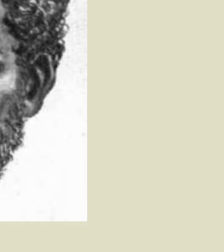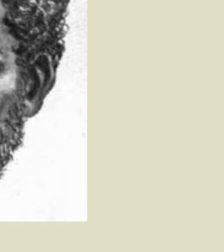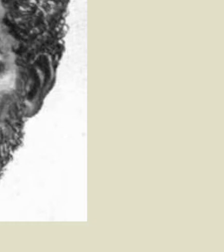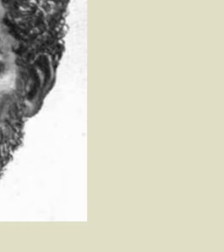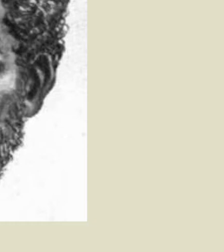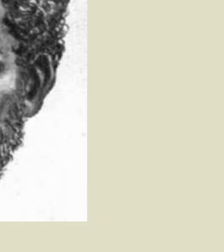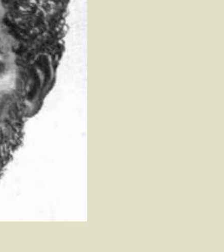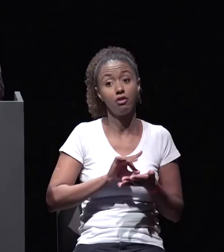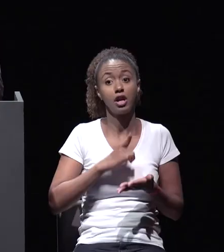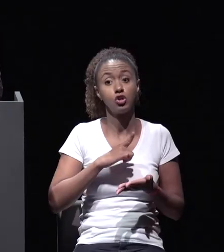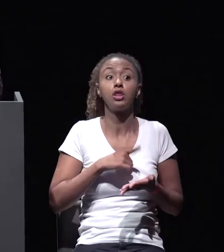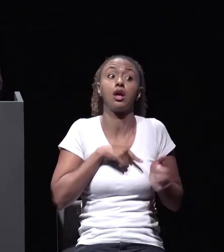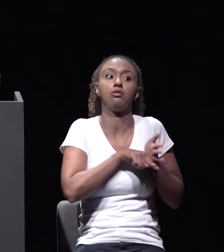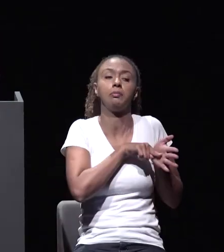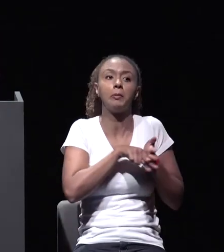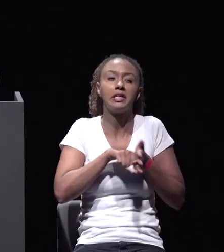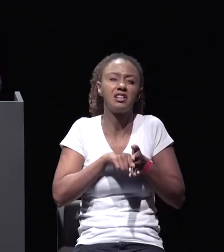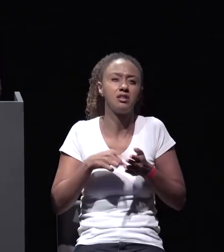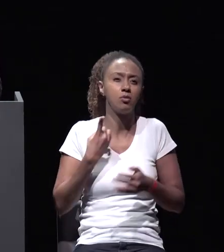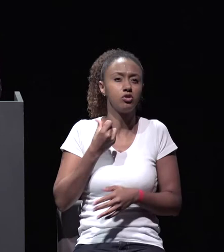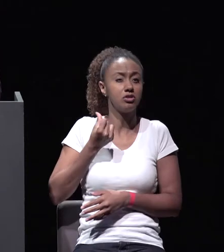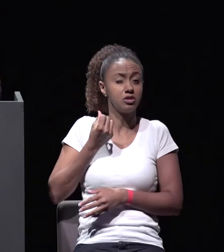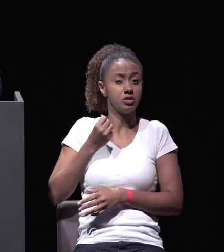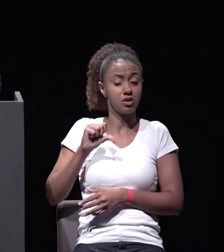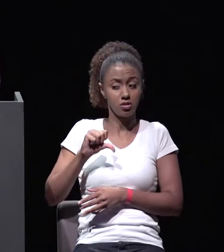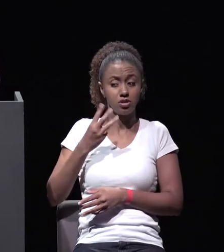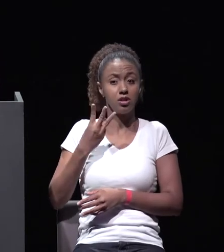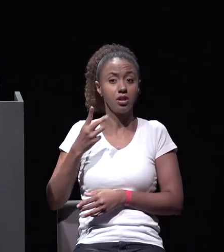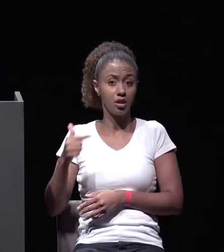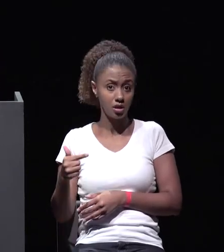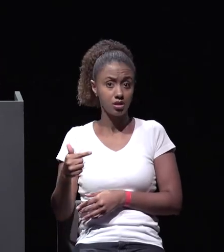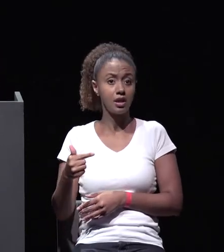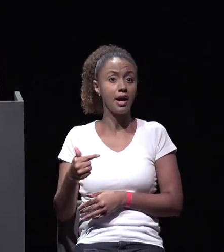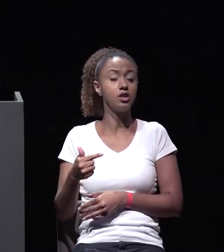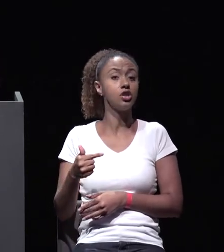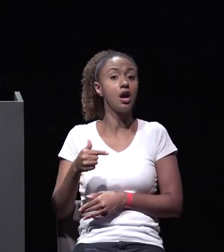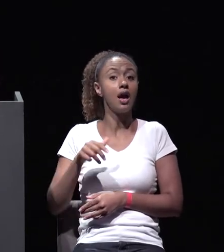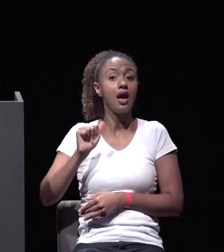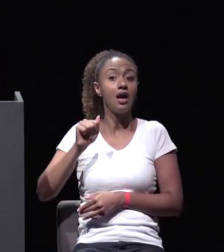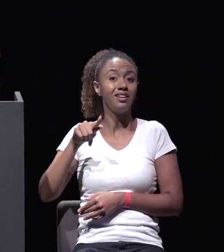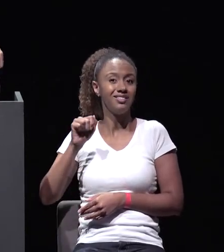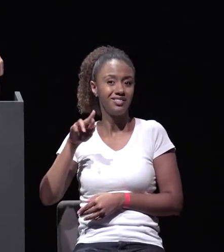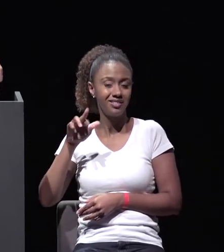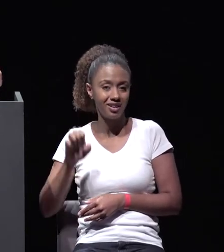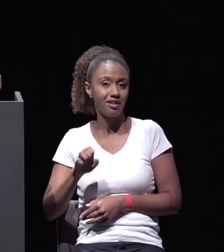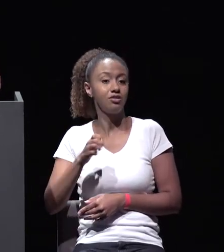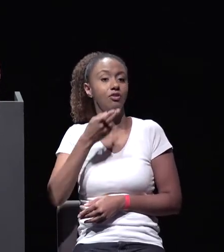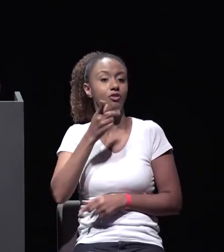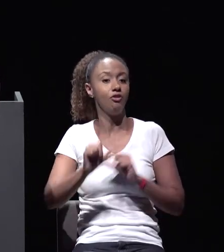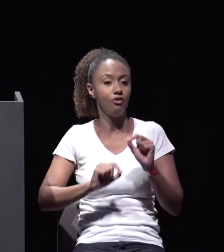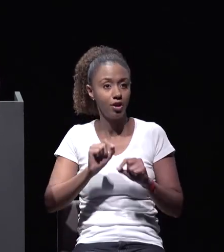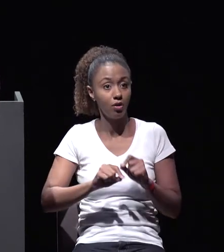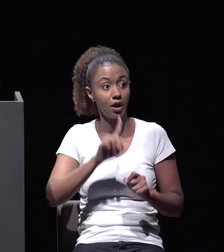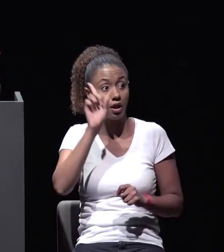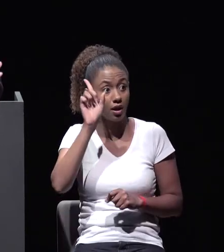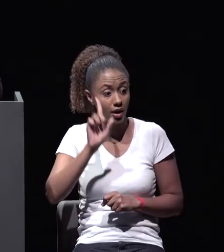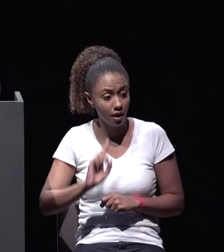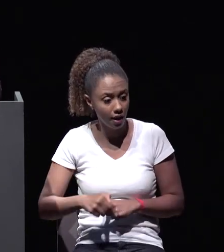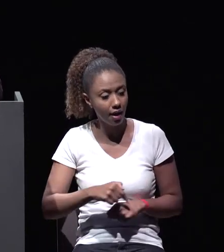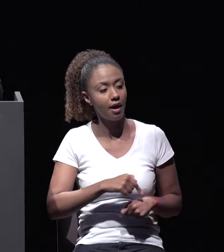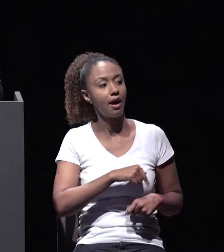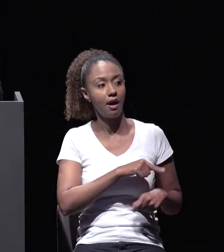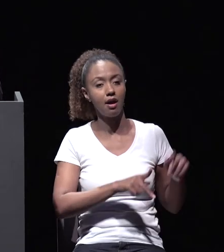37 quando aleijadinho desponta como o artista síntese dessas tendências locais e